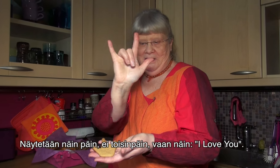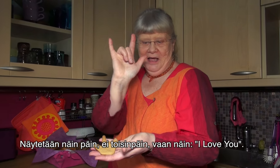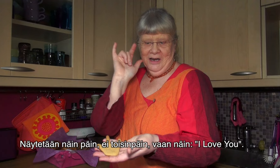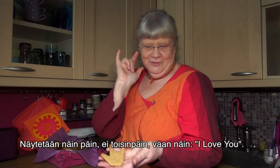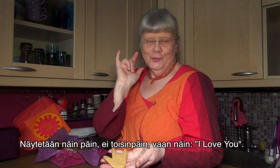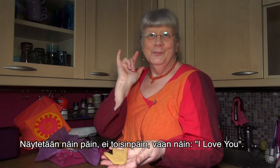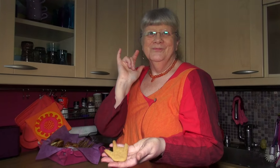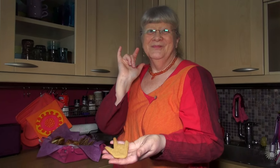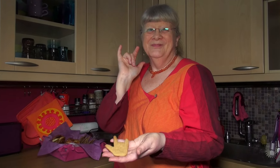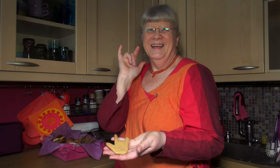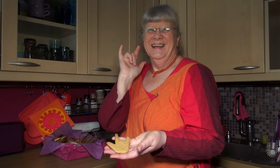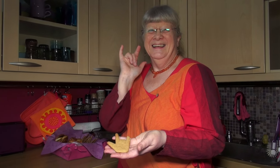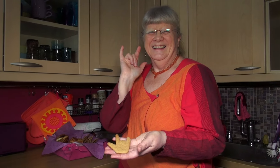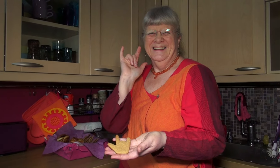I Love You.